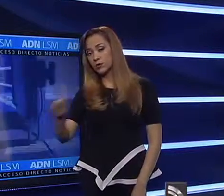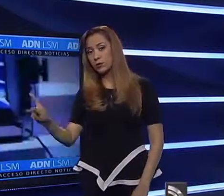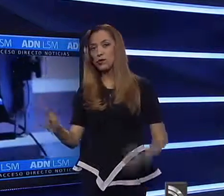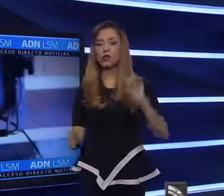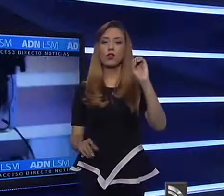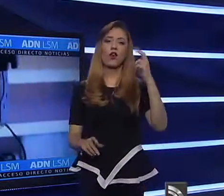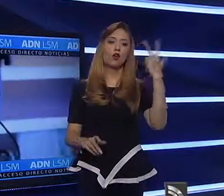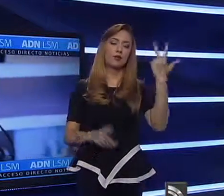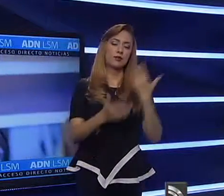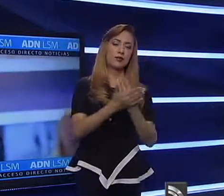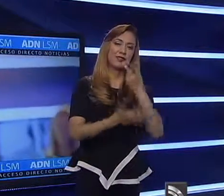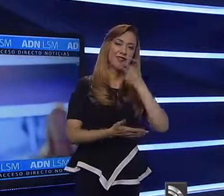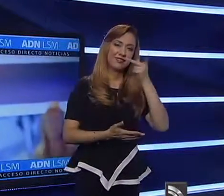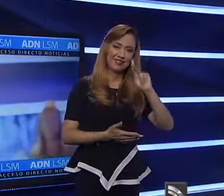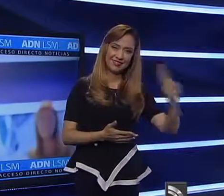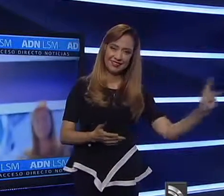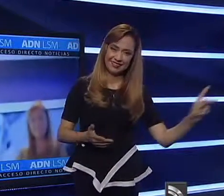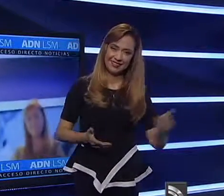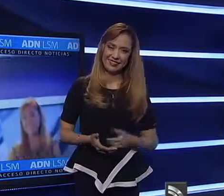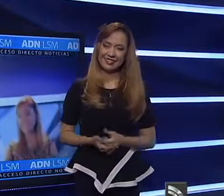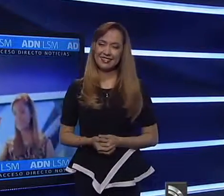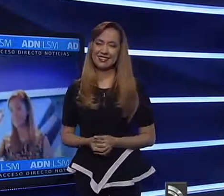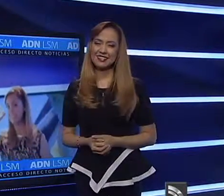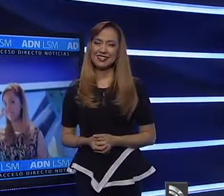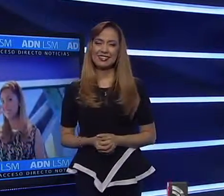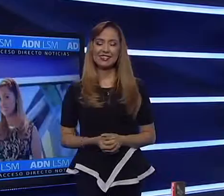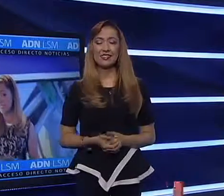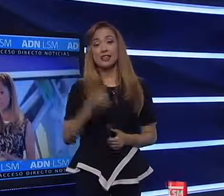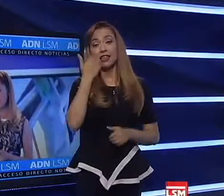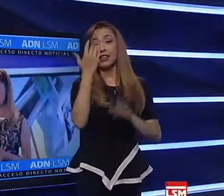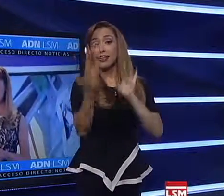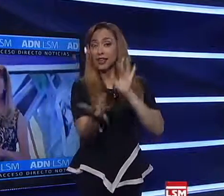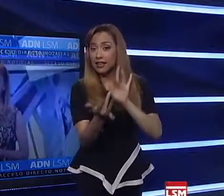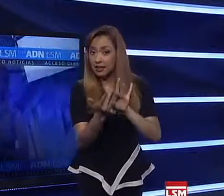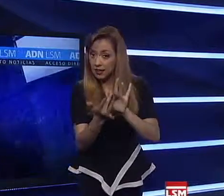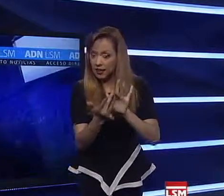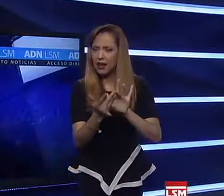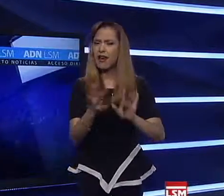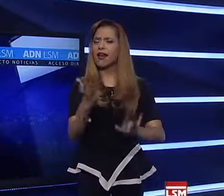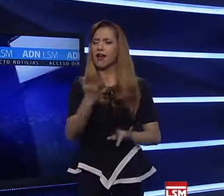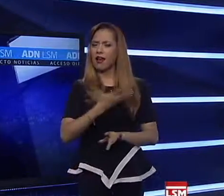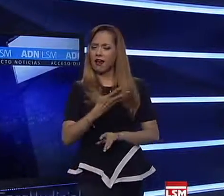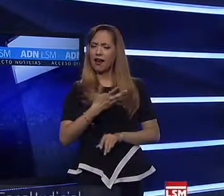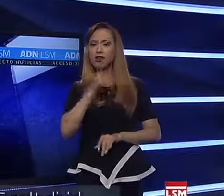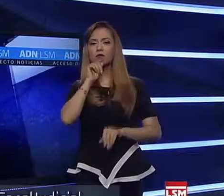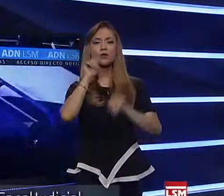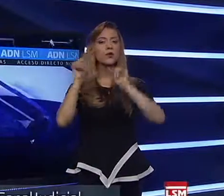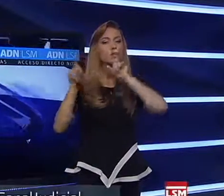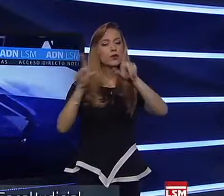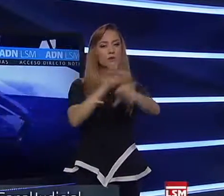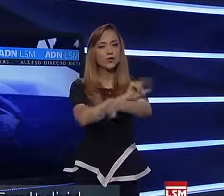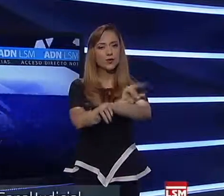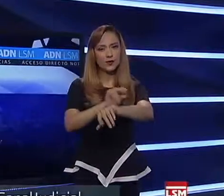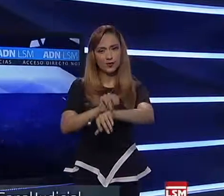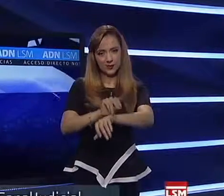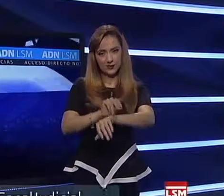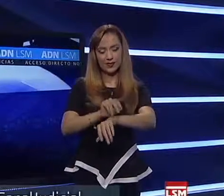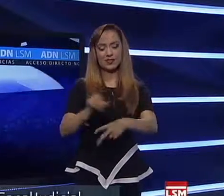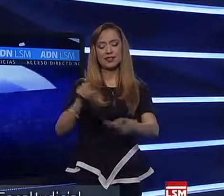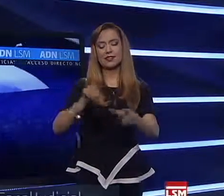matutina a las 8 de la mañana. Póngase en contacto con nosotros a través de Twitter, @Canal Judicial, en